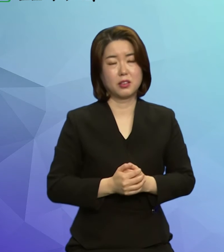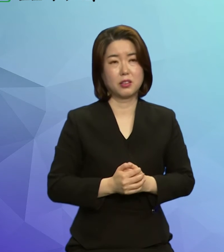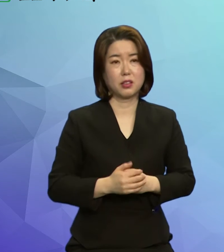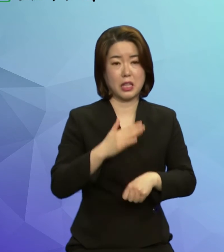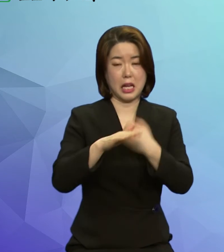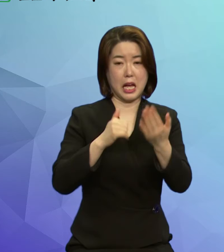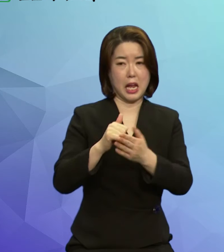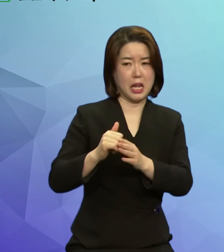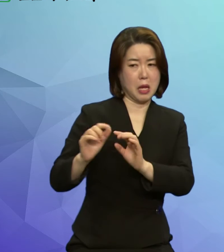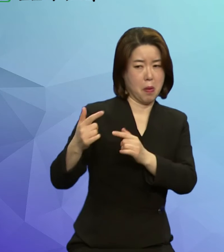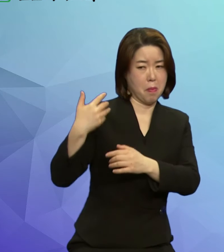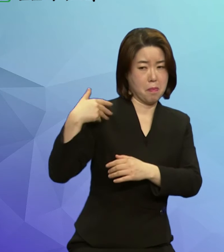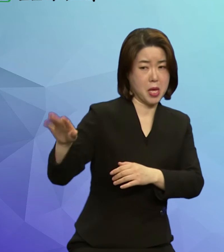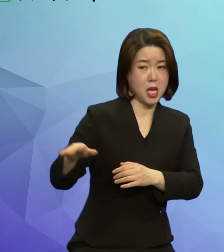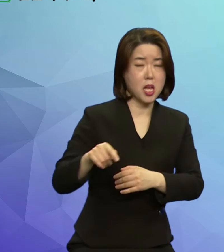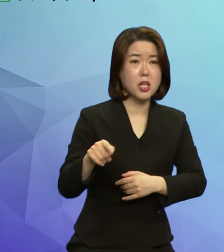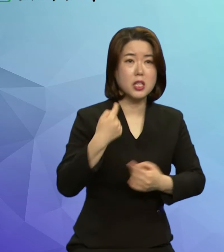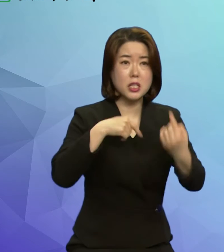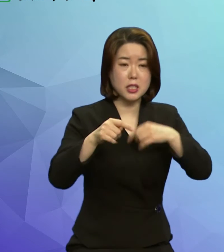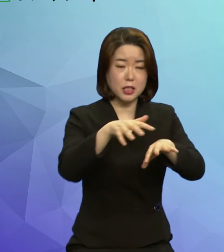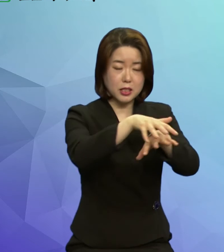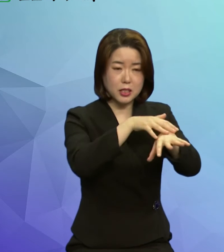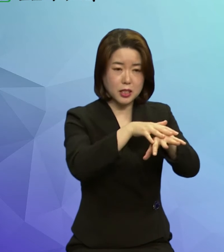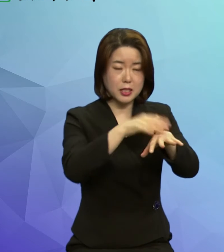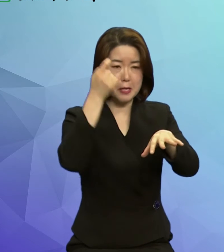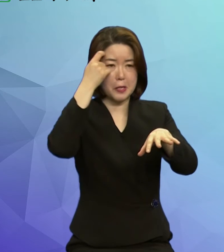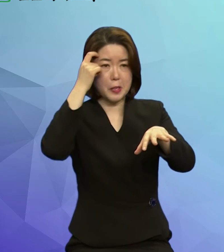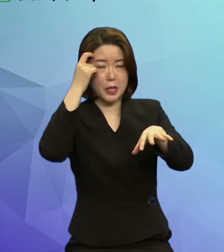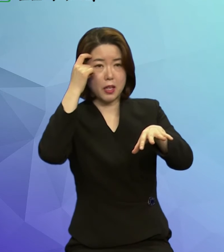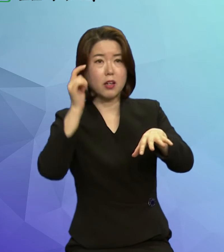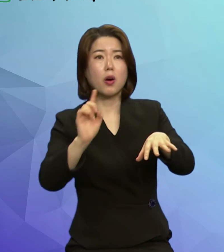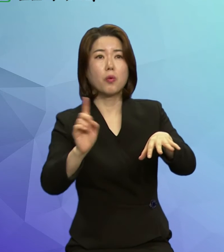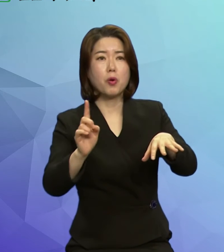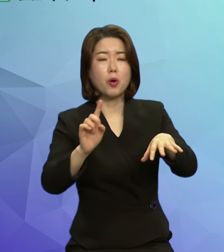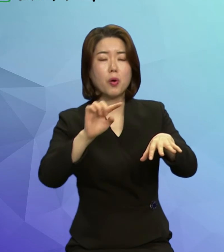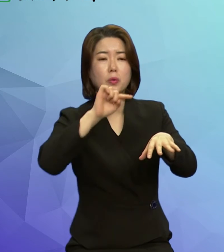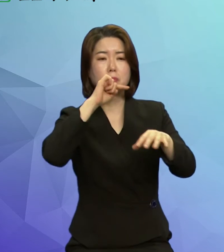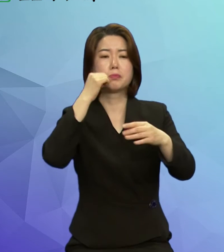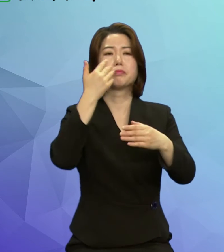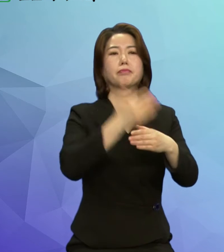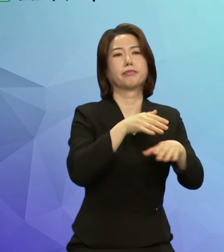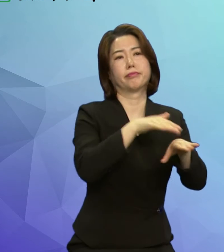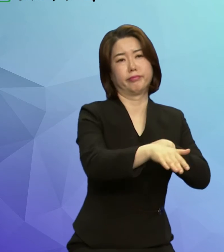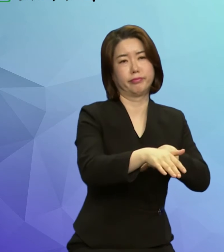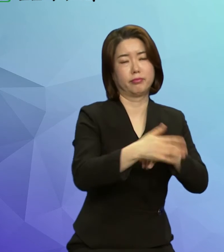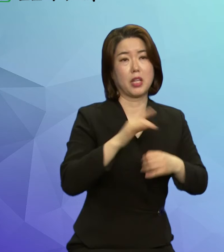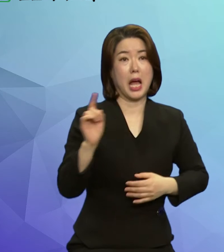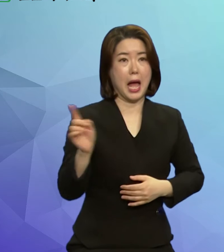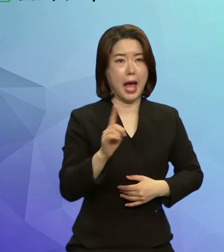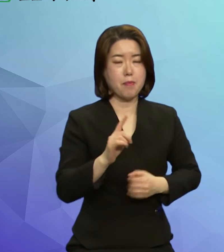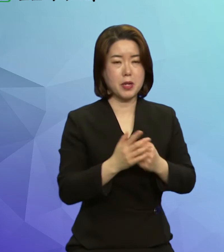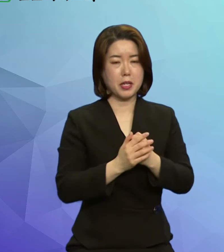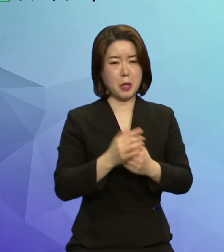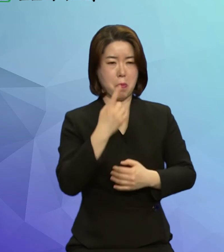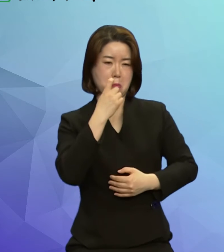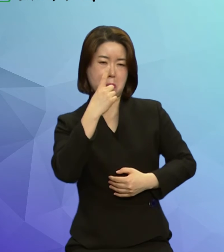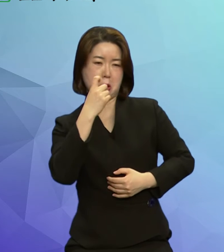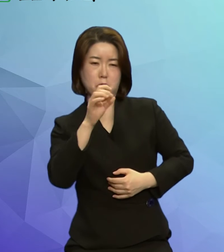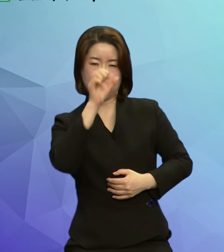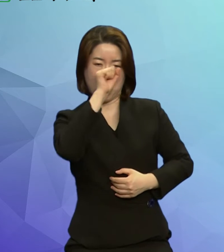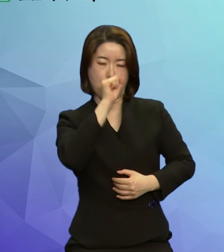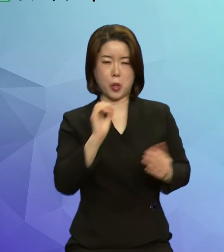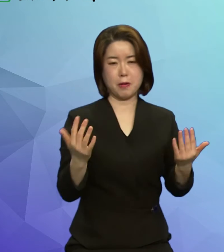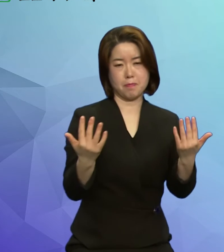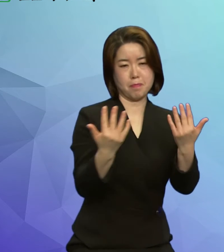하나님을 부인한 정치체제, 이념이 공산주의예요. 아무리 그럴듯하게 포장을